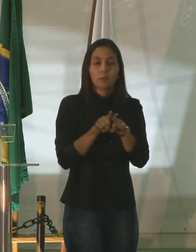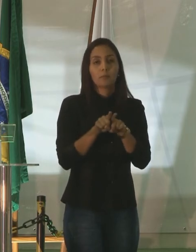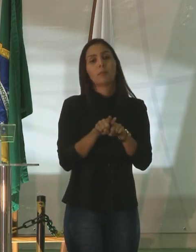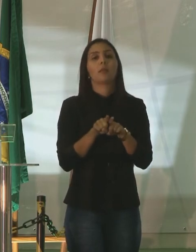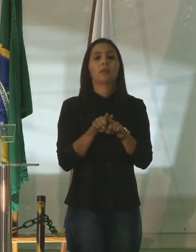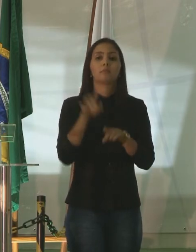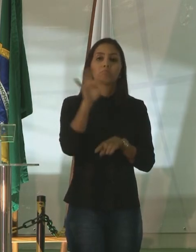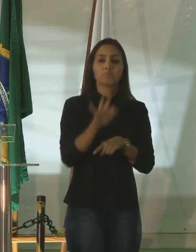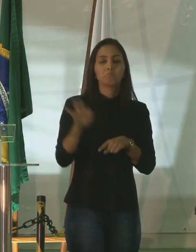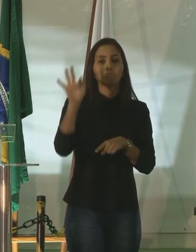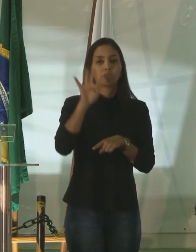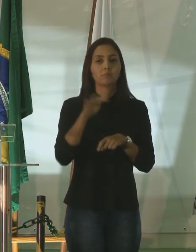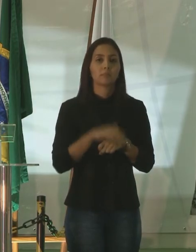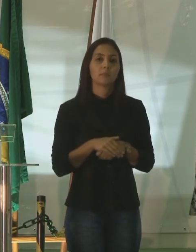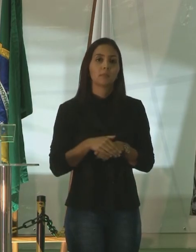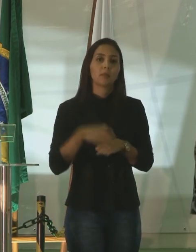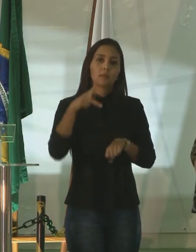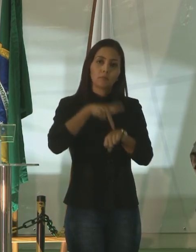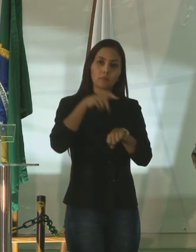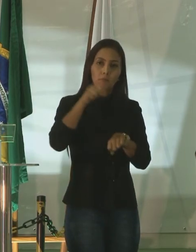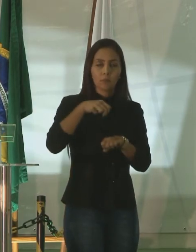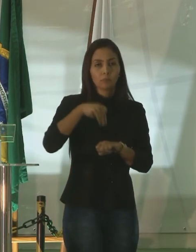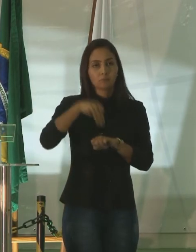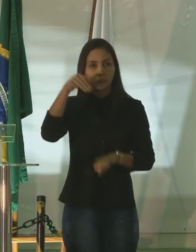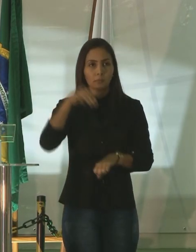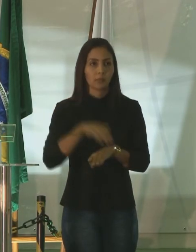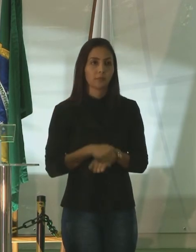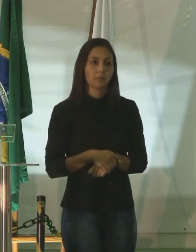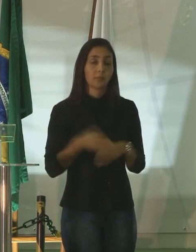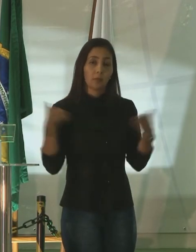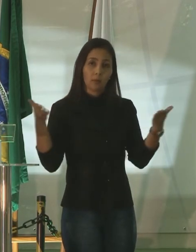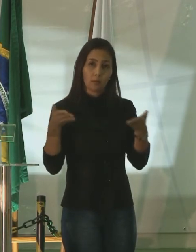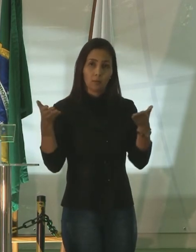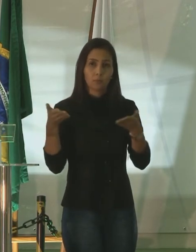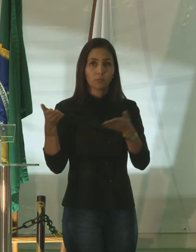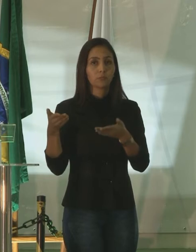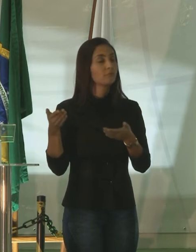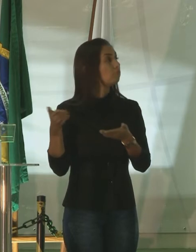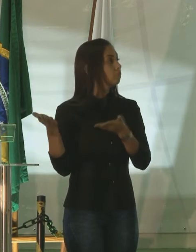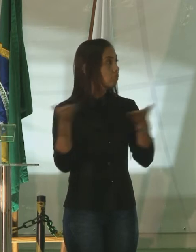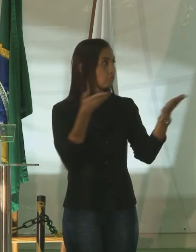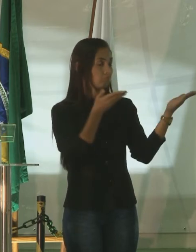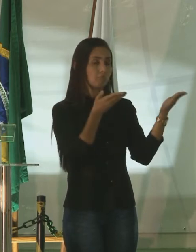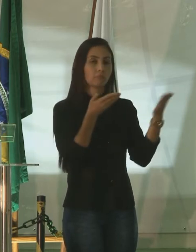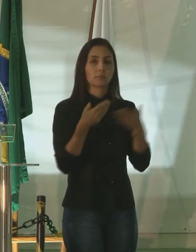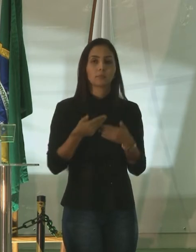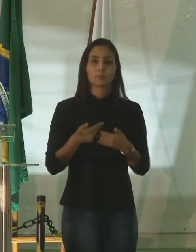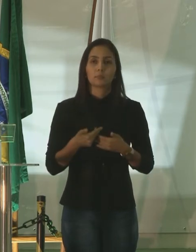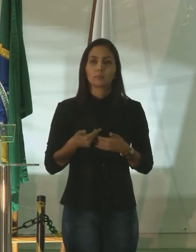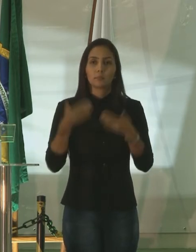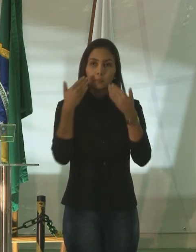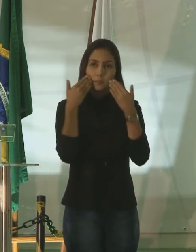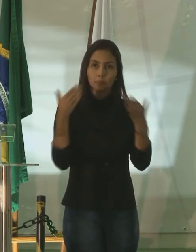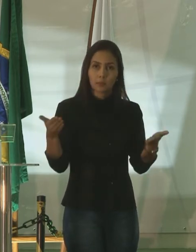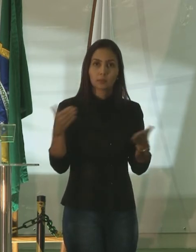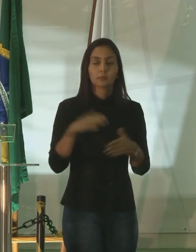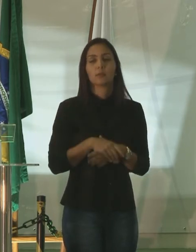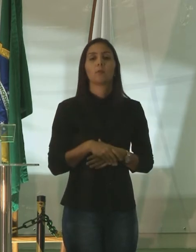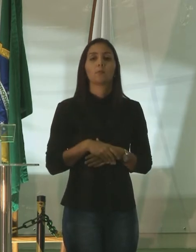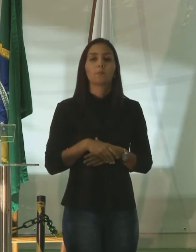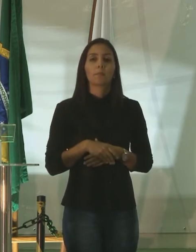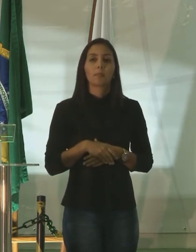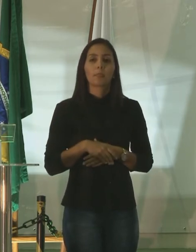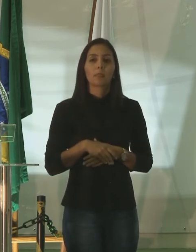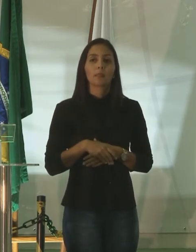pós-graduação. A apresentação que eu trouxe para vocês hoje, na verdade, é uma apresentação que a gente tem partilhado